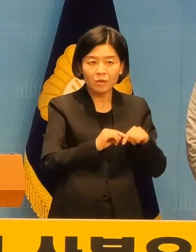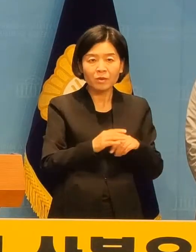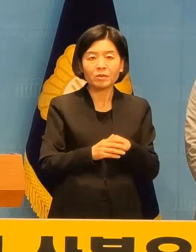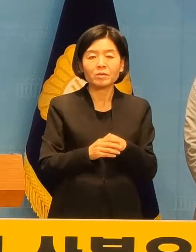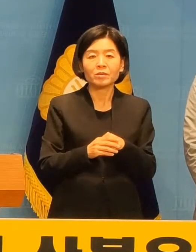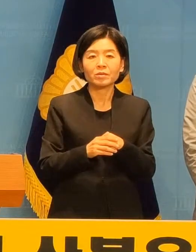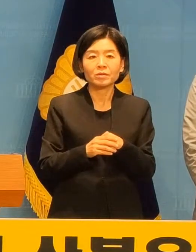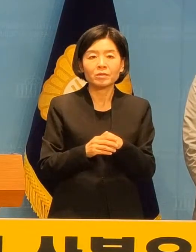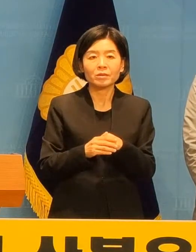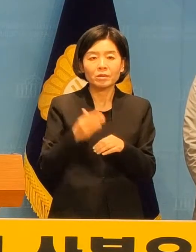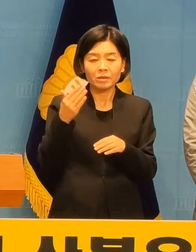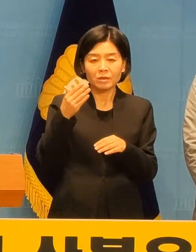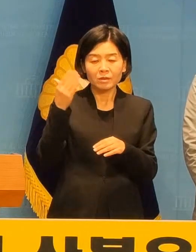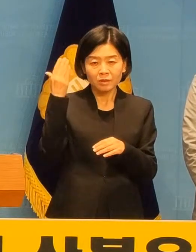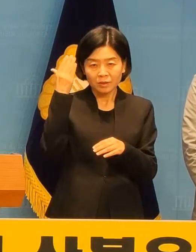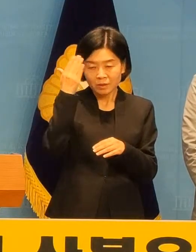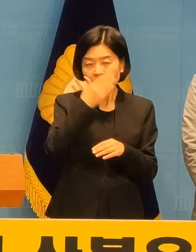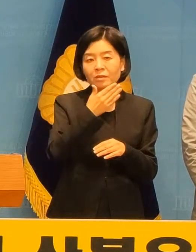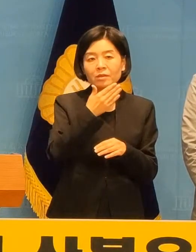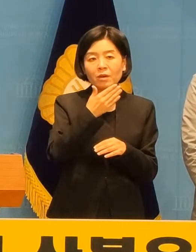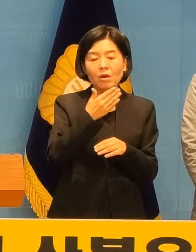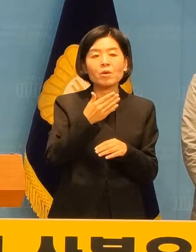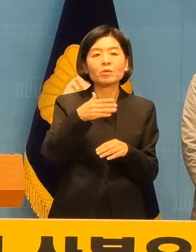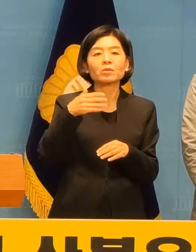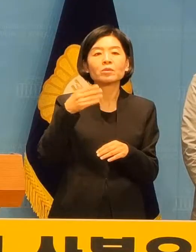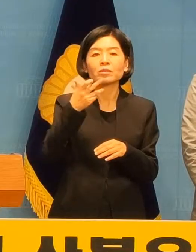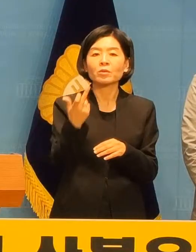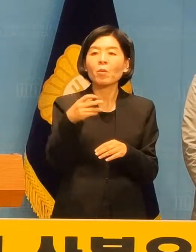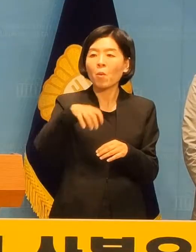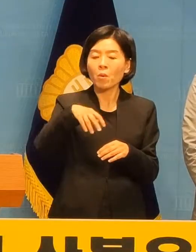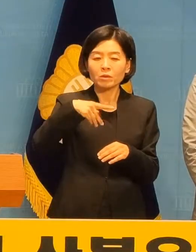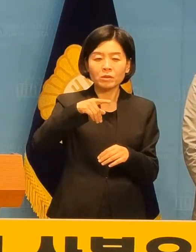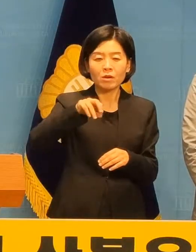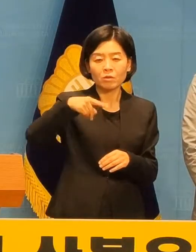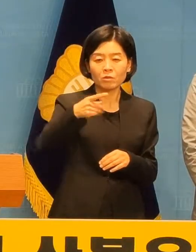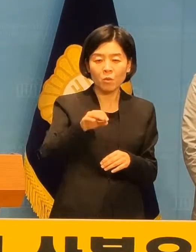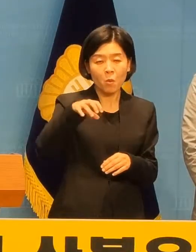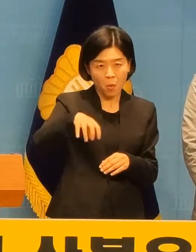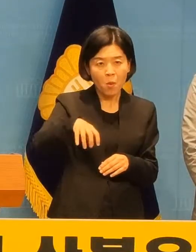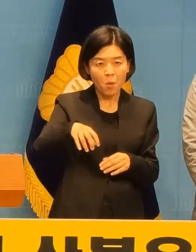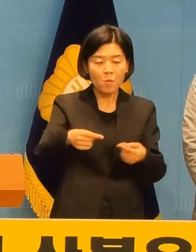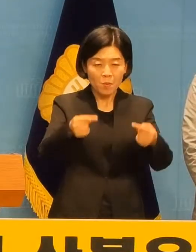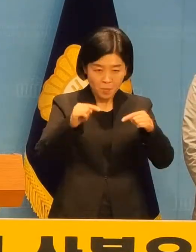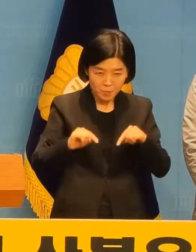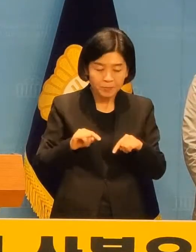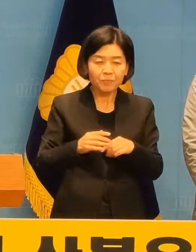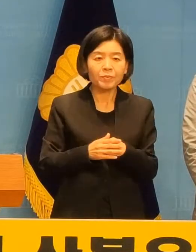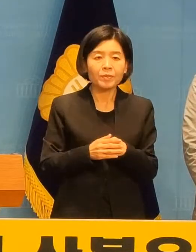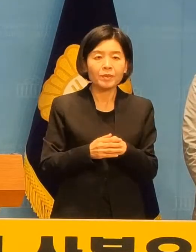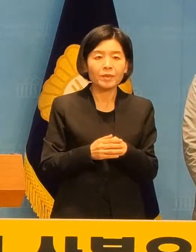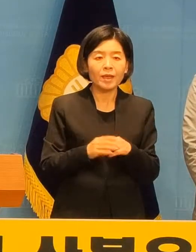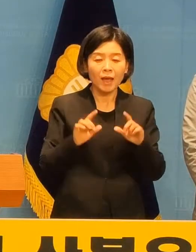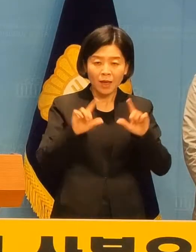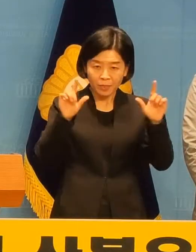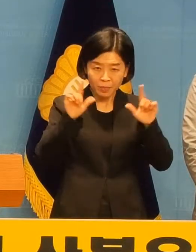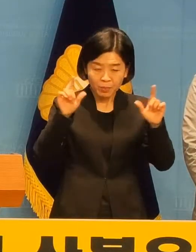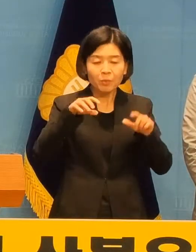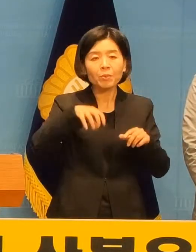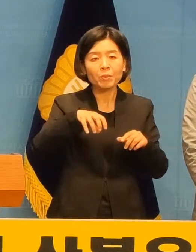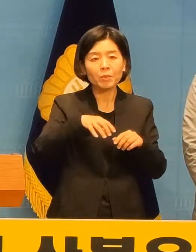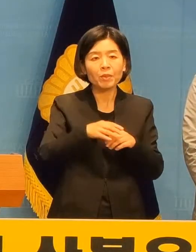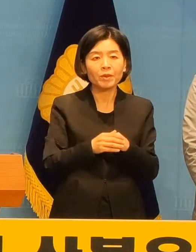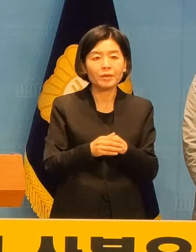청송에서 박주윤, 이상권, 최강식님 오셨습니다. 네. 안동에서 김홍중,